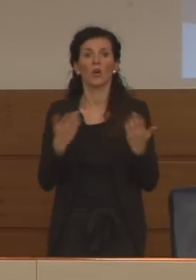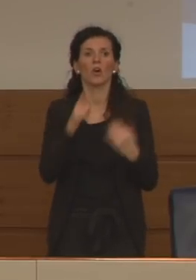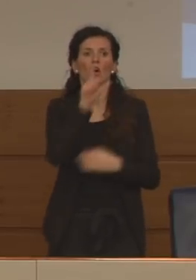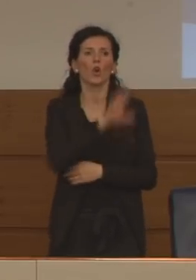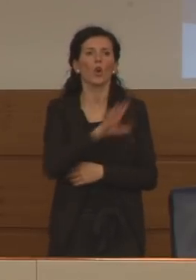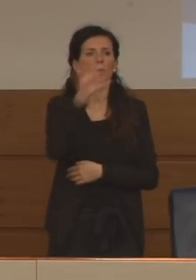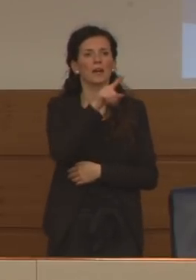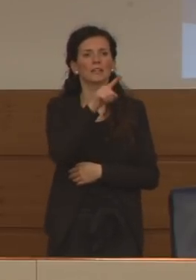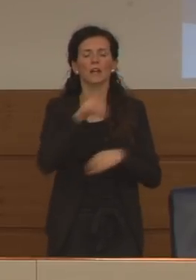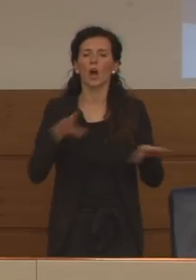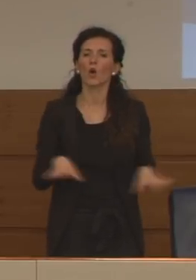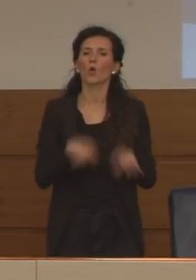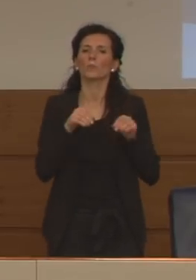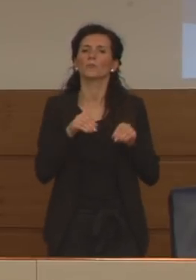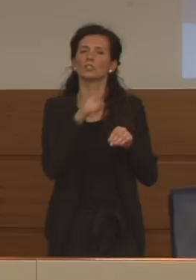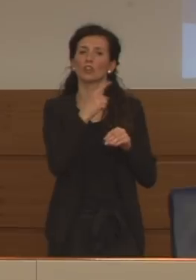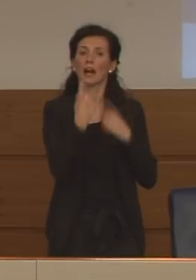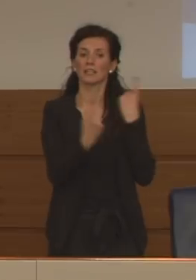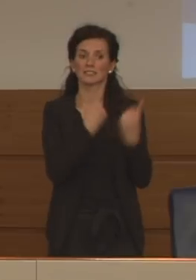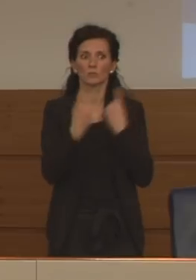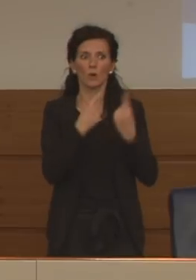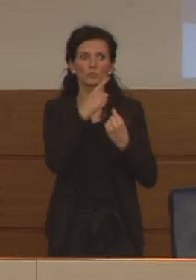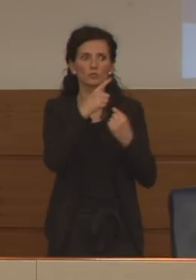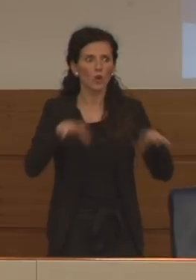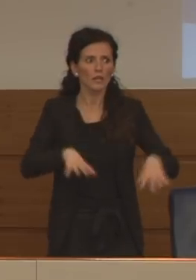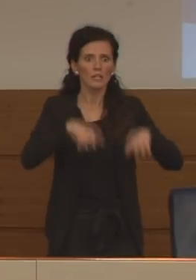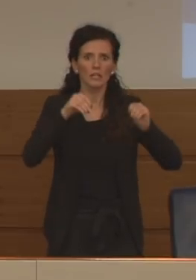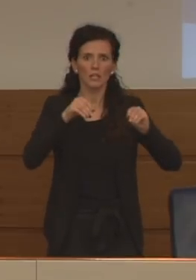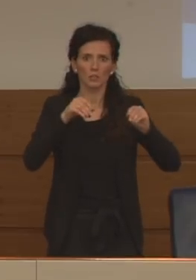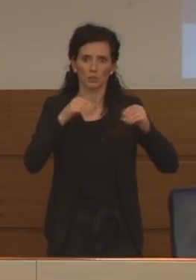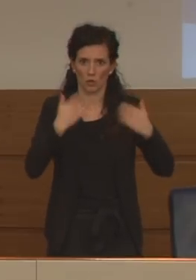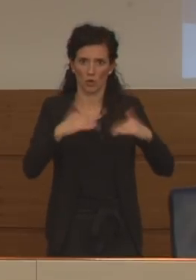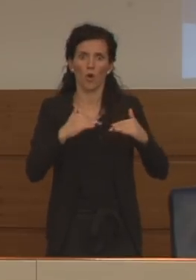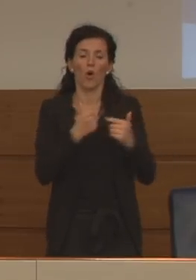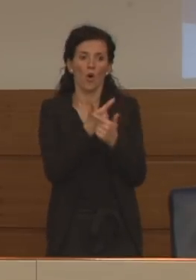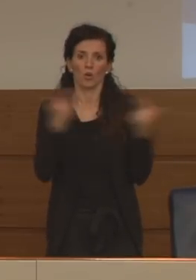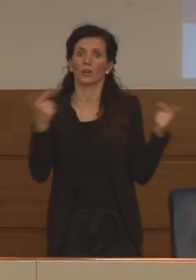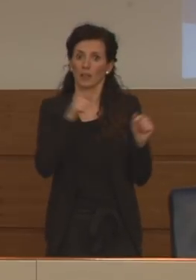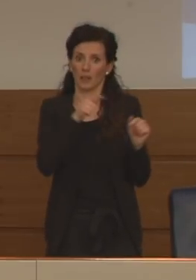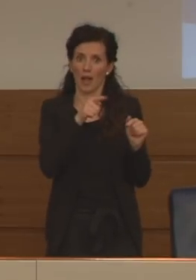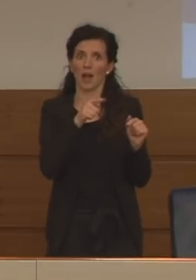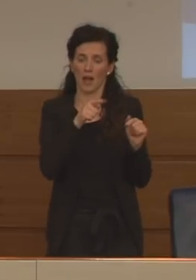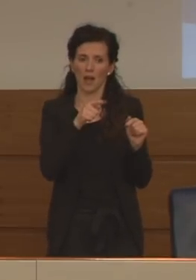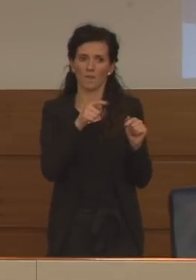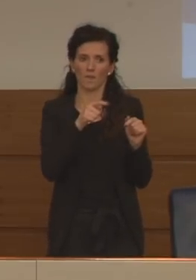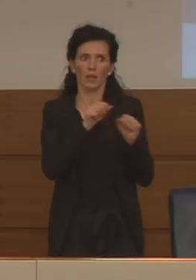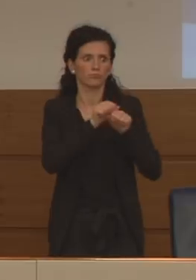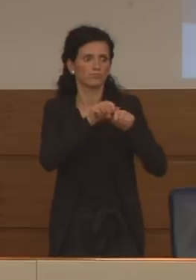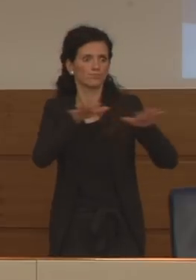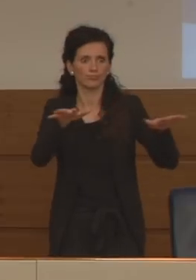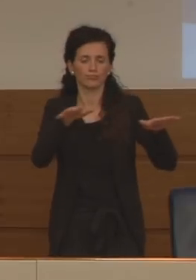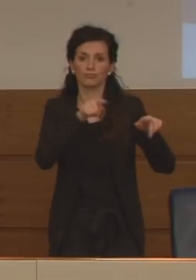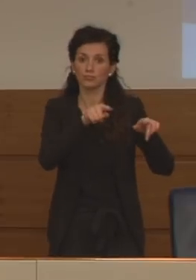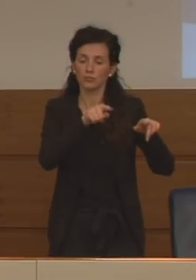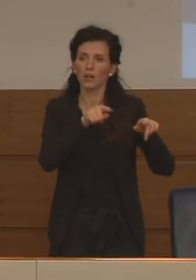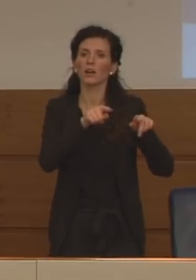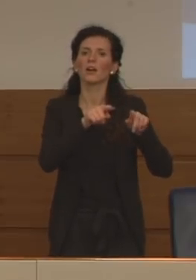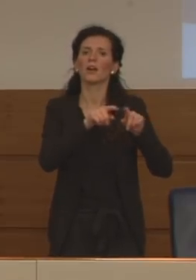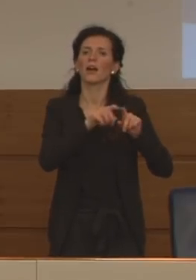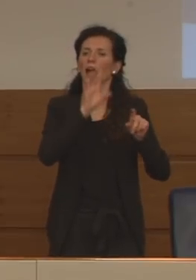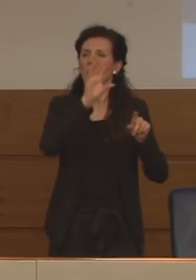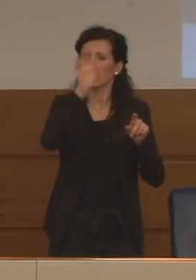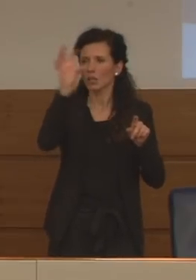da una realtà dove la circolazione iniziale è stata significativa dove anche le regioni